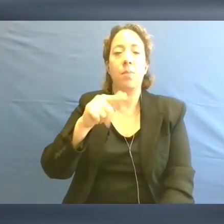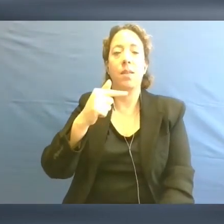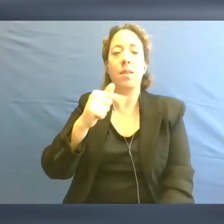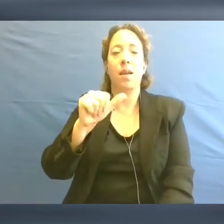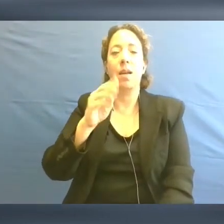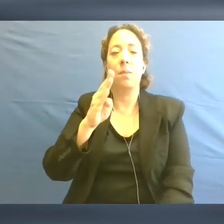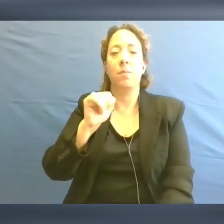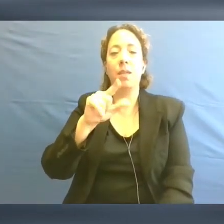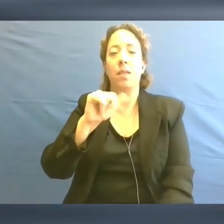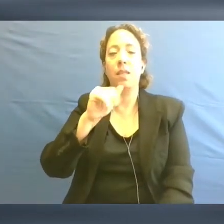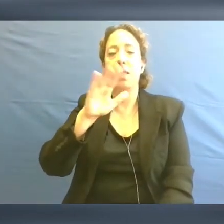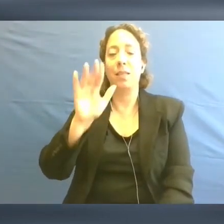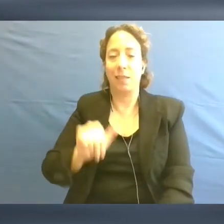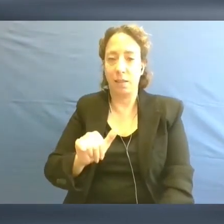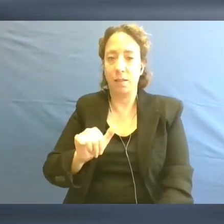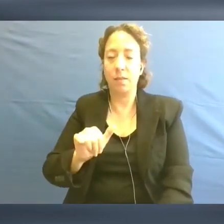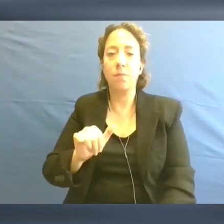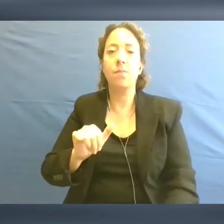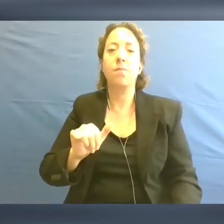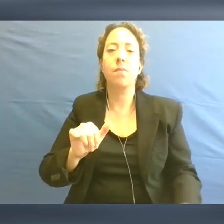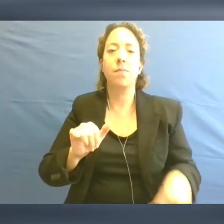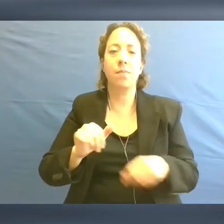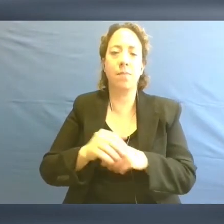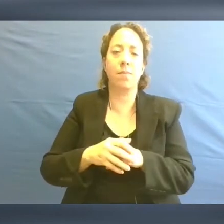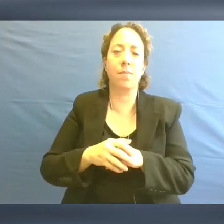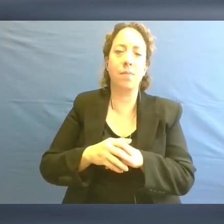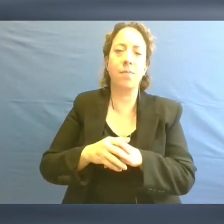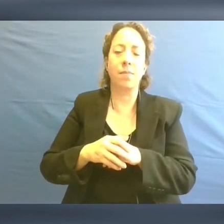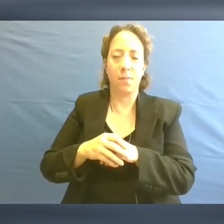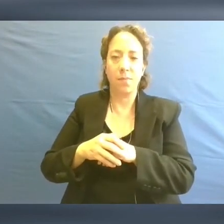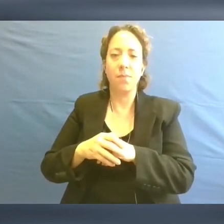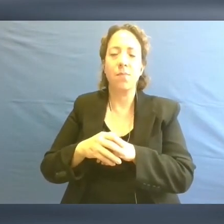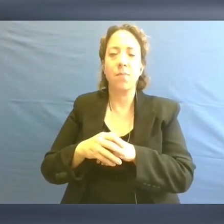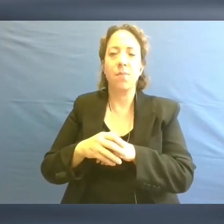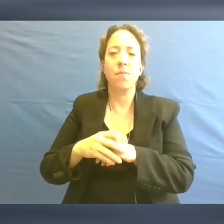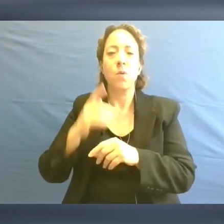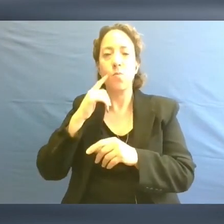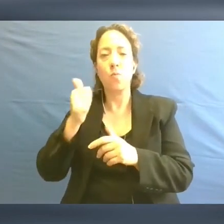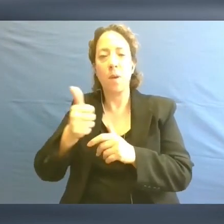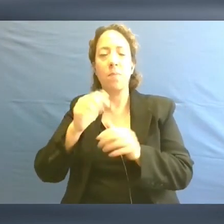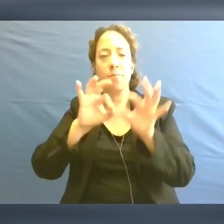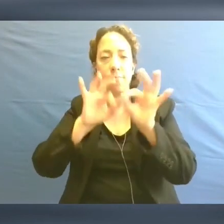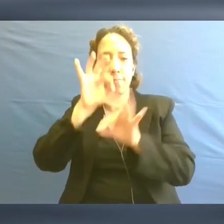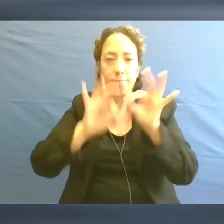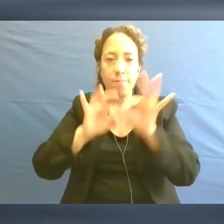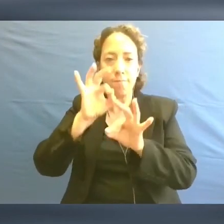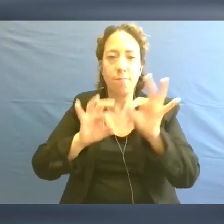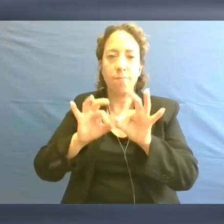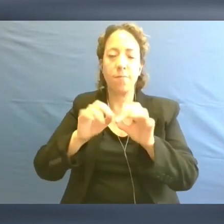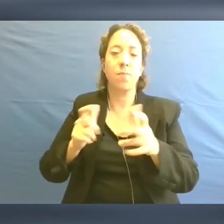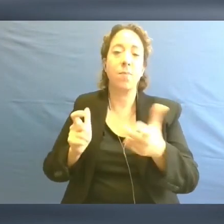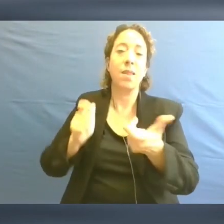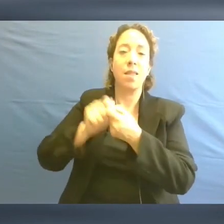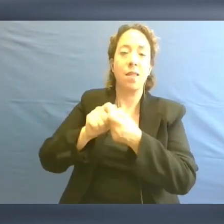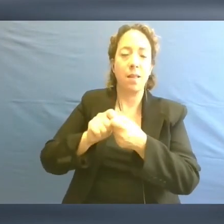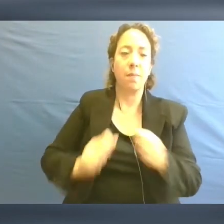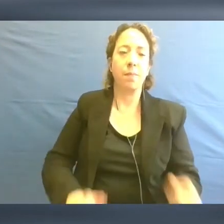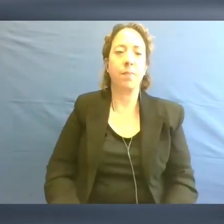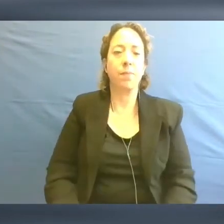avec l'adaptivity et le fait de faire quelque chose de sur mesure.